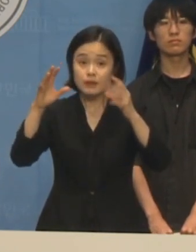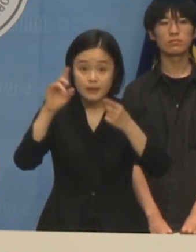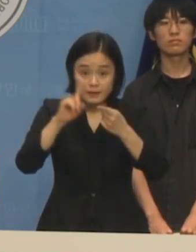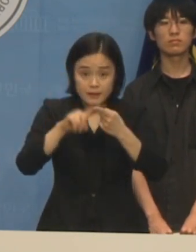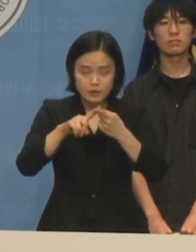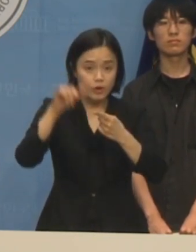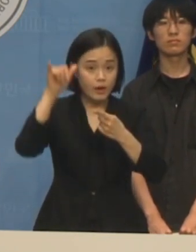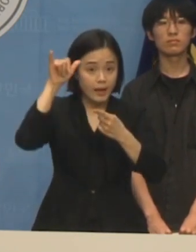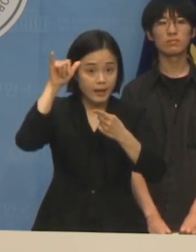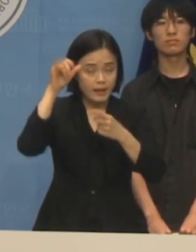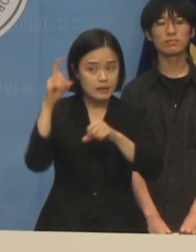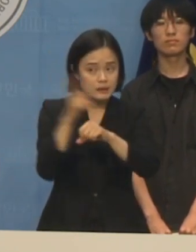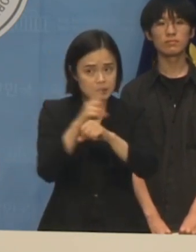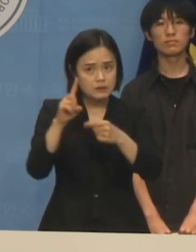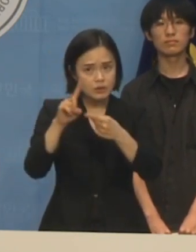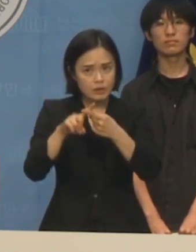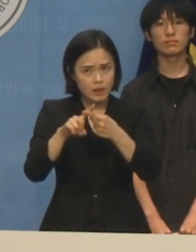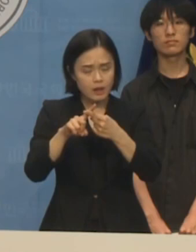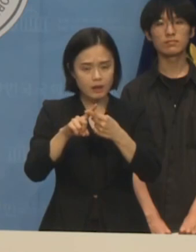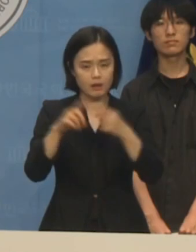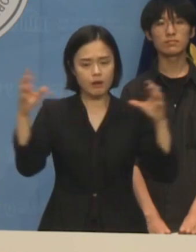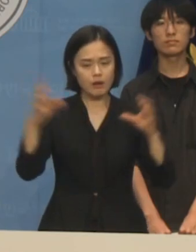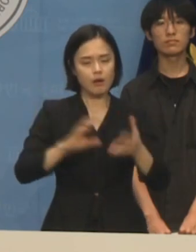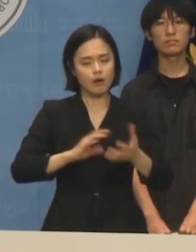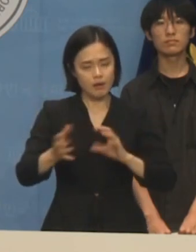재검토를 강력하게 요구했었습니다.